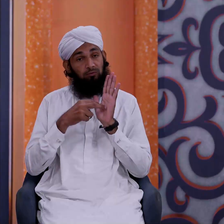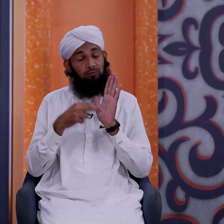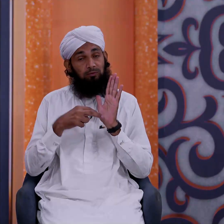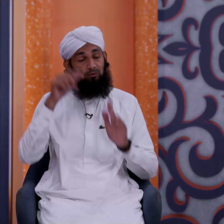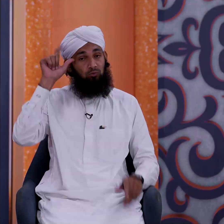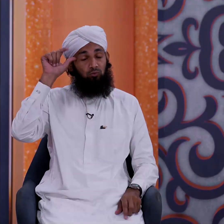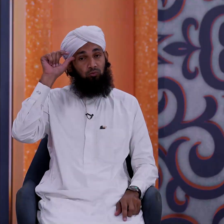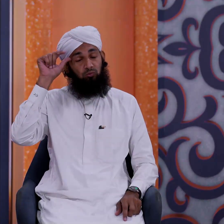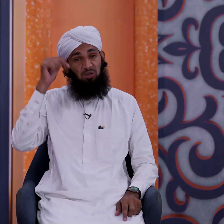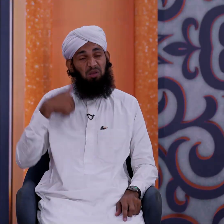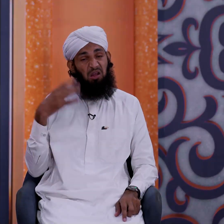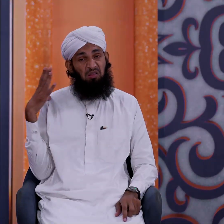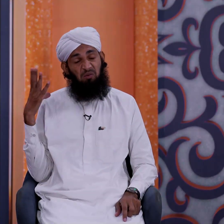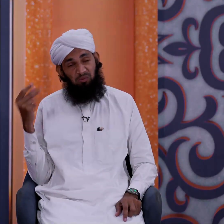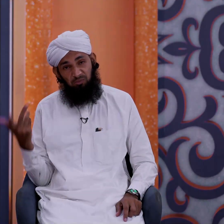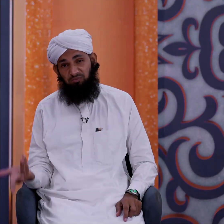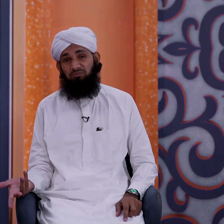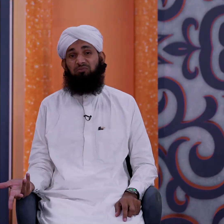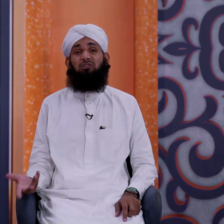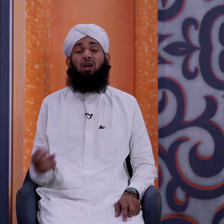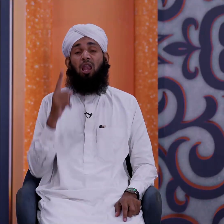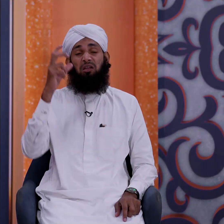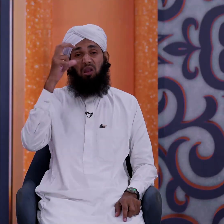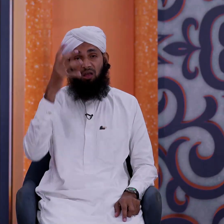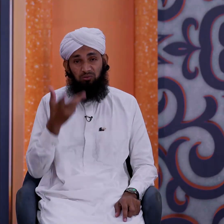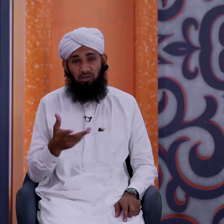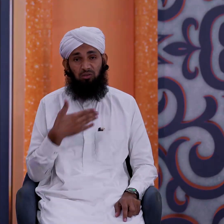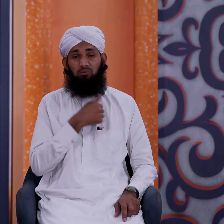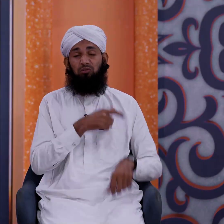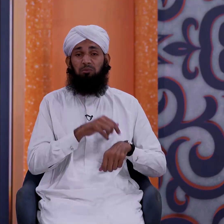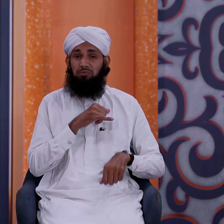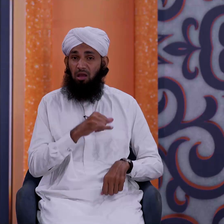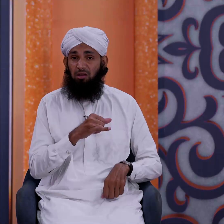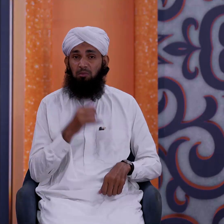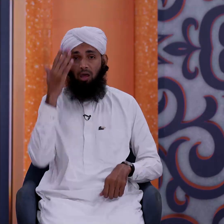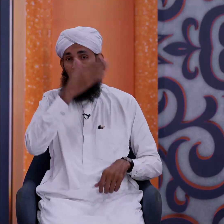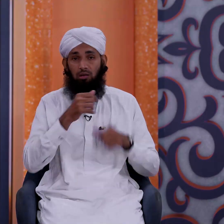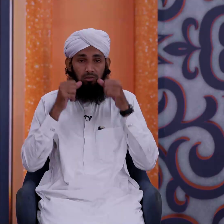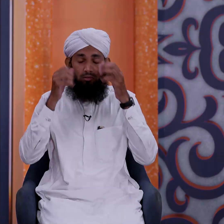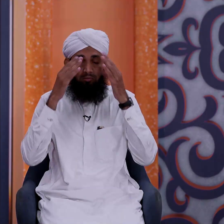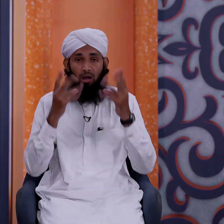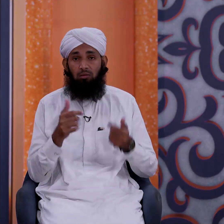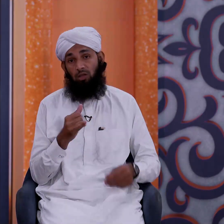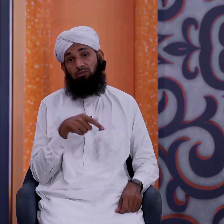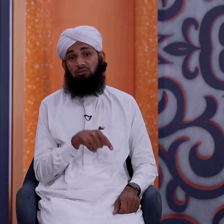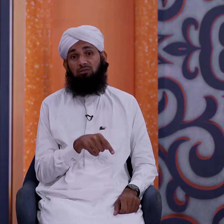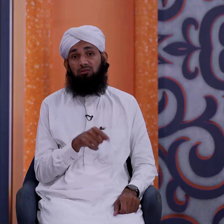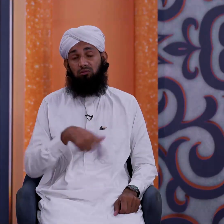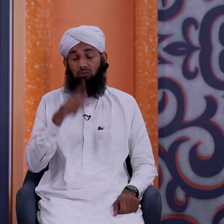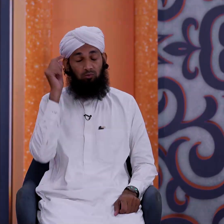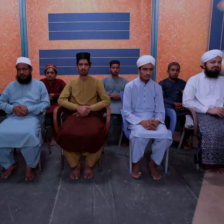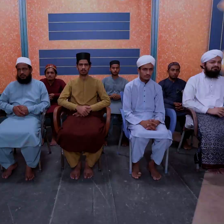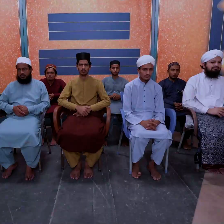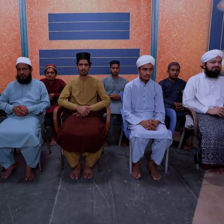نظر رکھے کہ میری نیکیاں ختم ہو جائیں گی، اللہ نہ کرے ایمان کی دولت نہ چھن جائے، یہ ساری تباہ کاریوں پر نظر